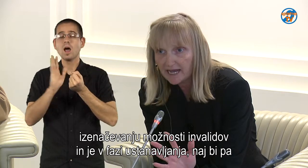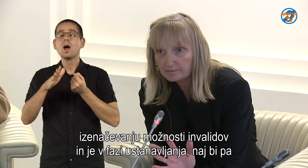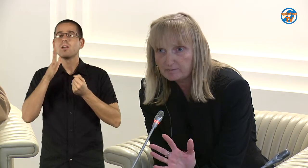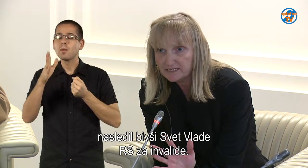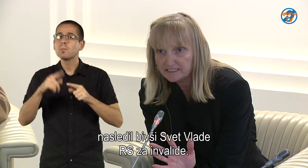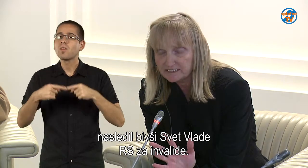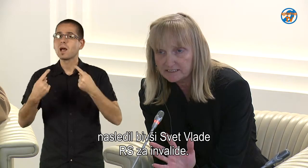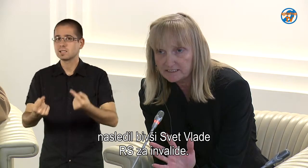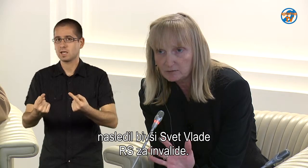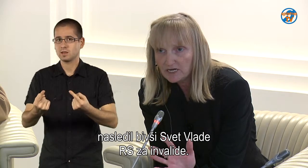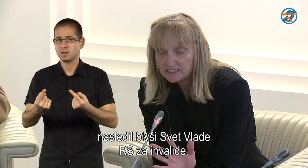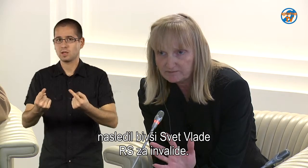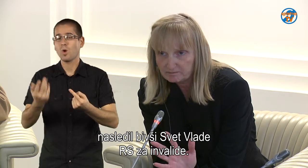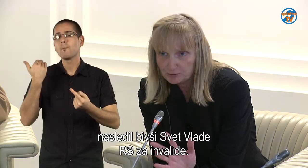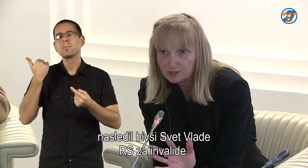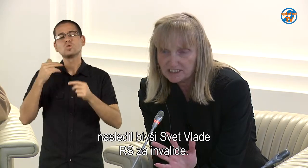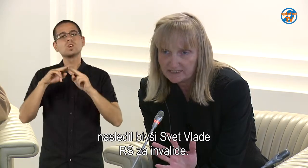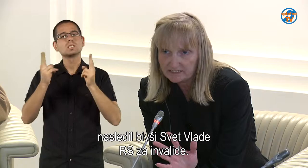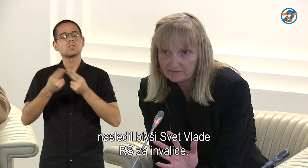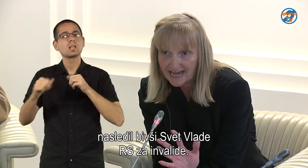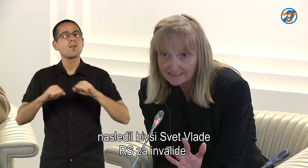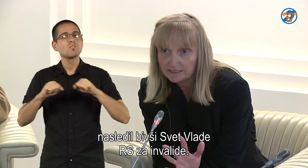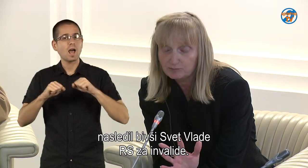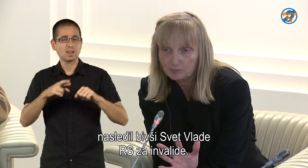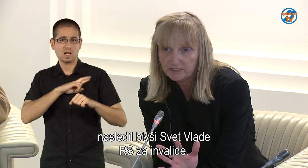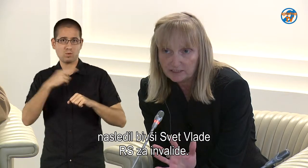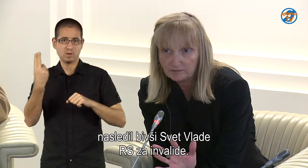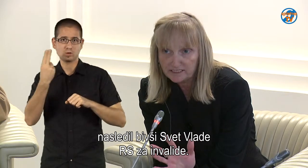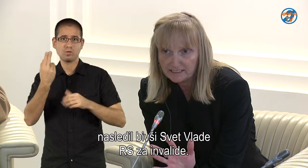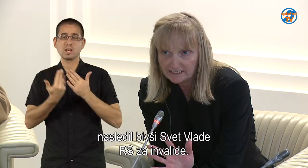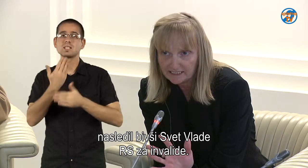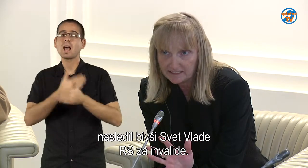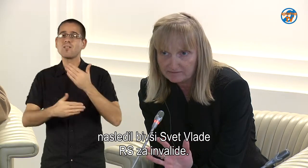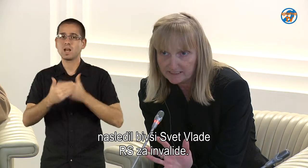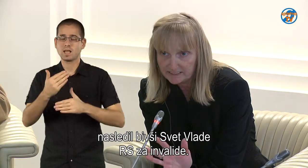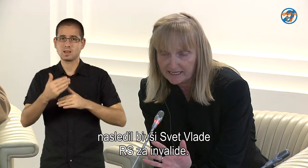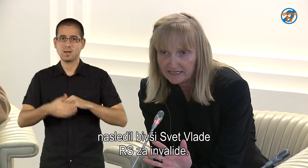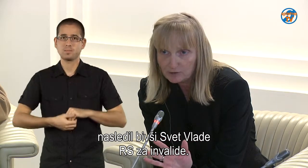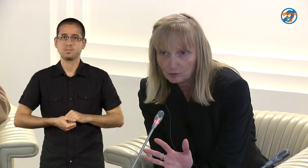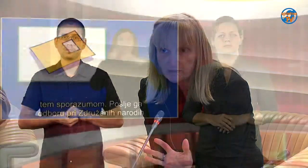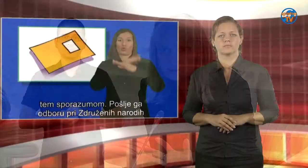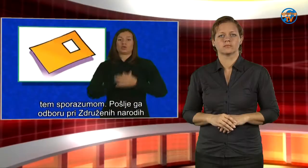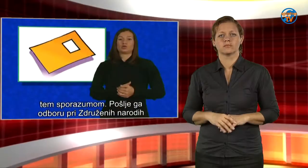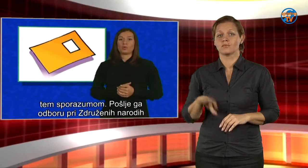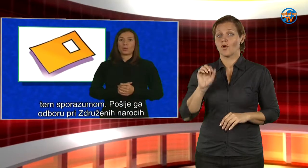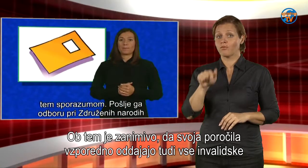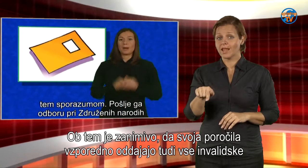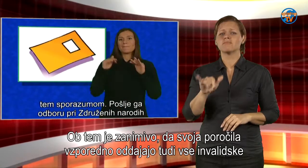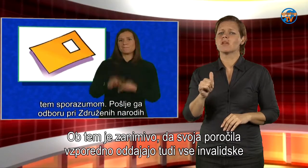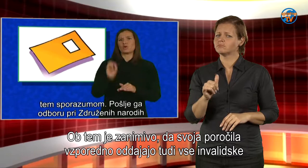bi pa nasledil bivši svet vlade Republike Slovenije za invalide. Ob tem je zanimivo,